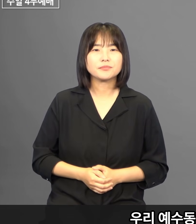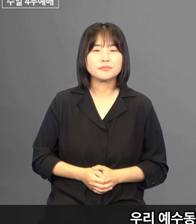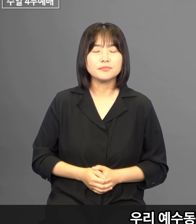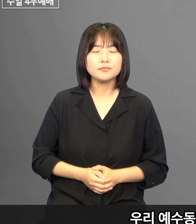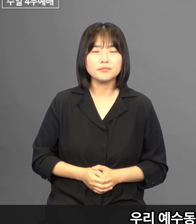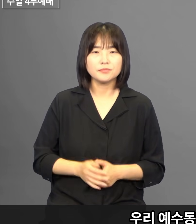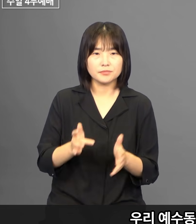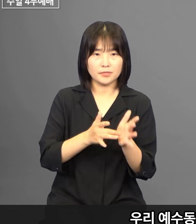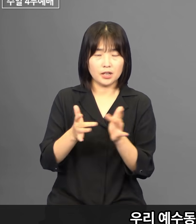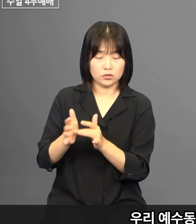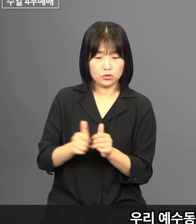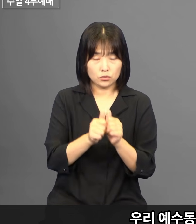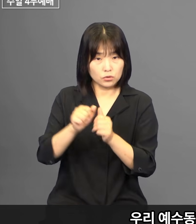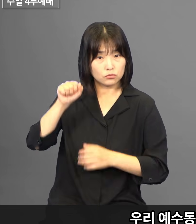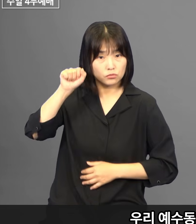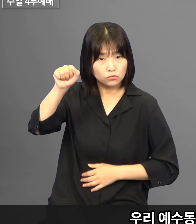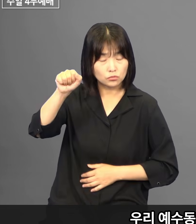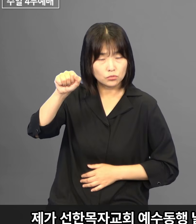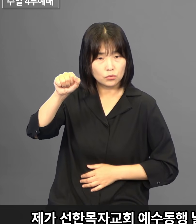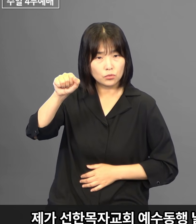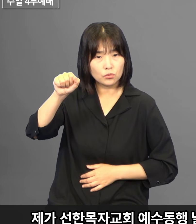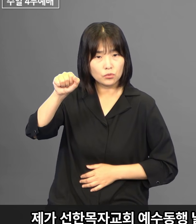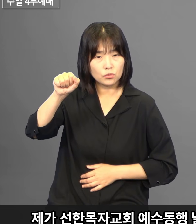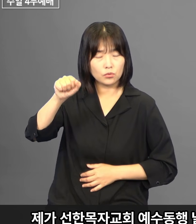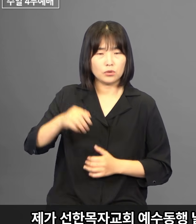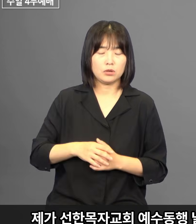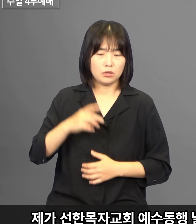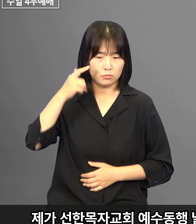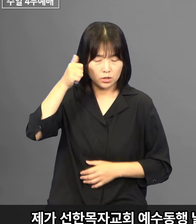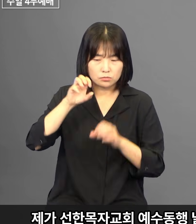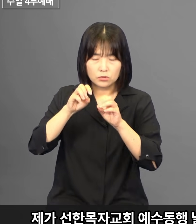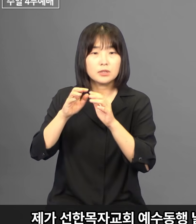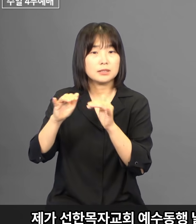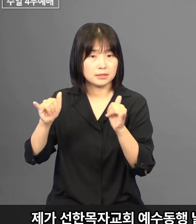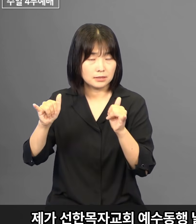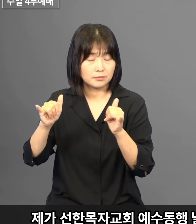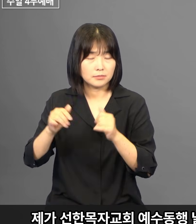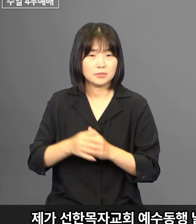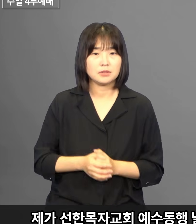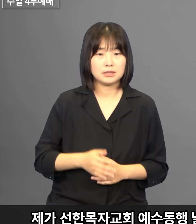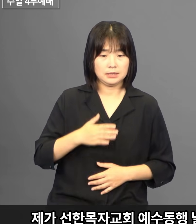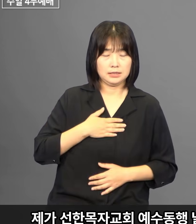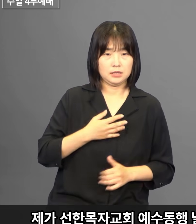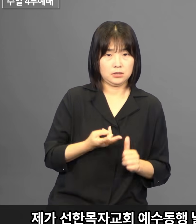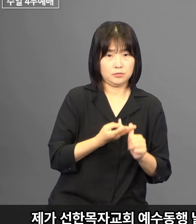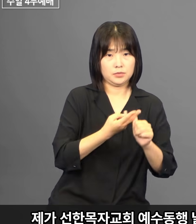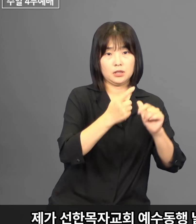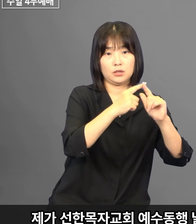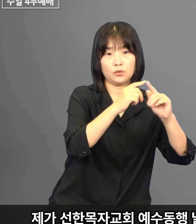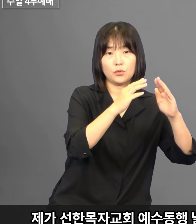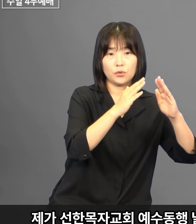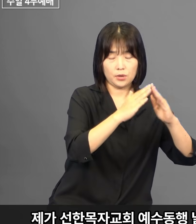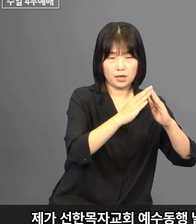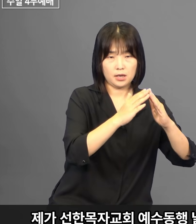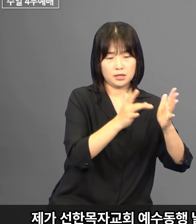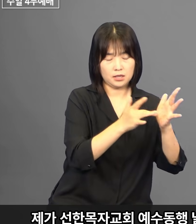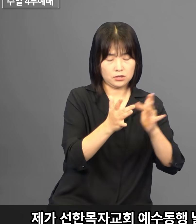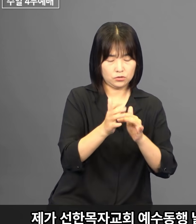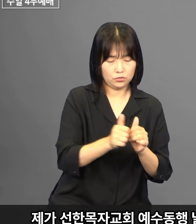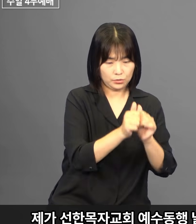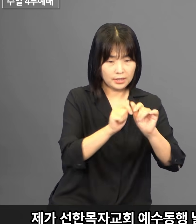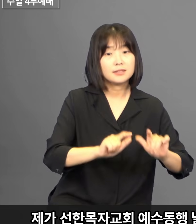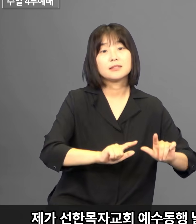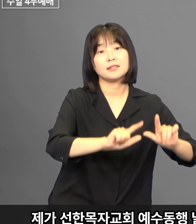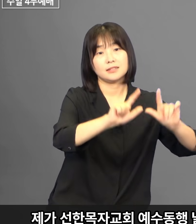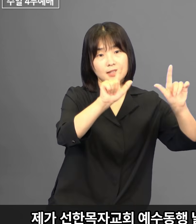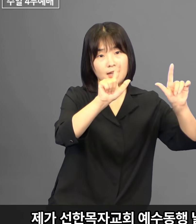우리 예수 동행 운동의 사역자들이, 제가 선한목자교회 예수 동행 날 위드 지저스